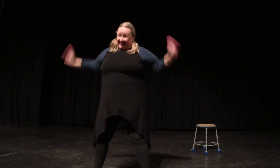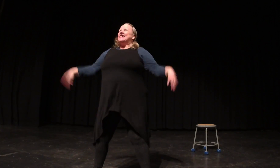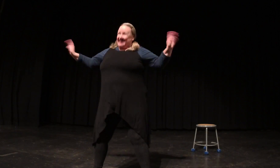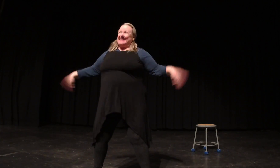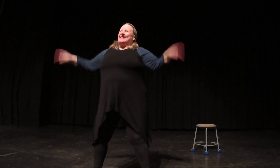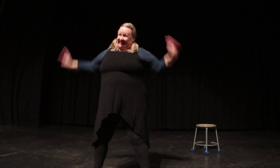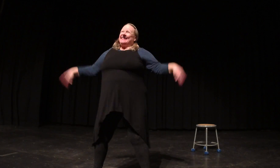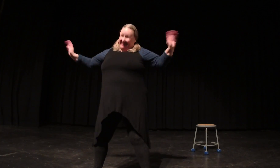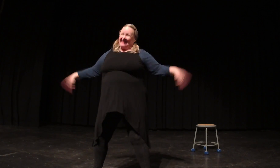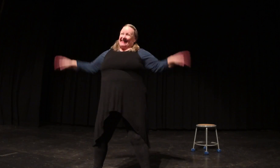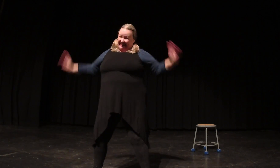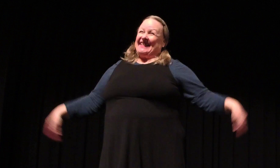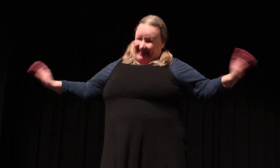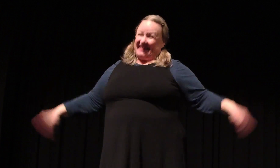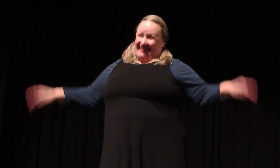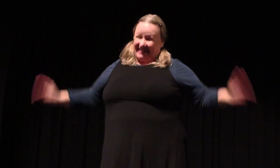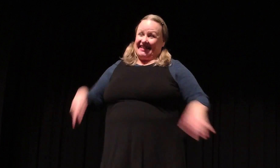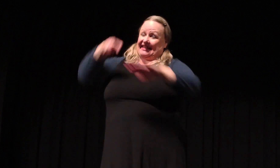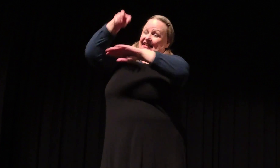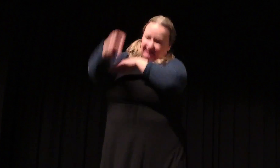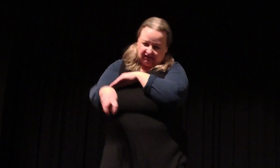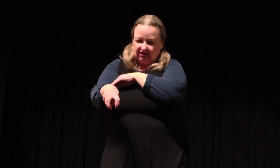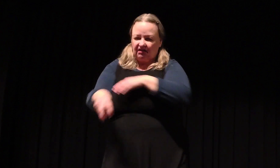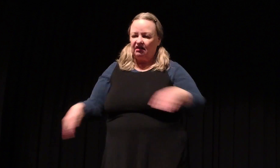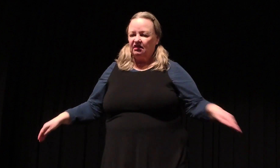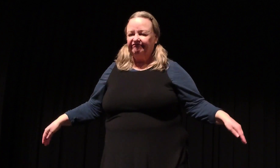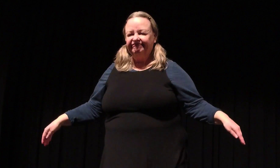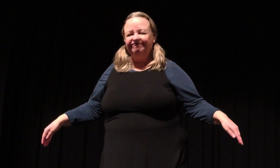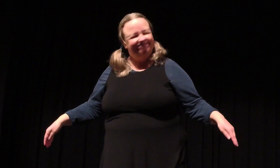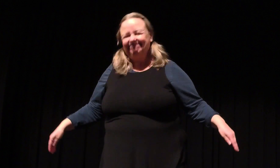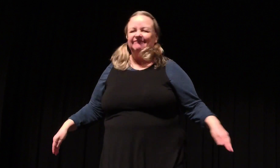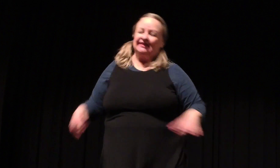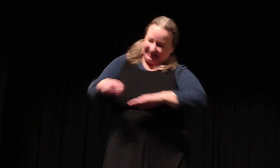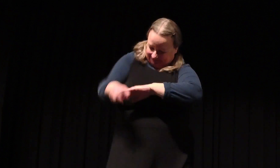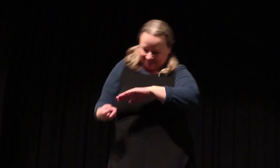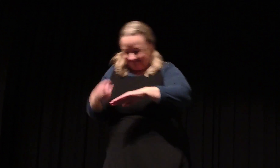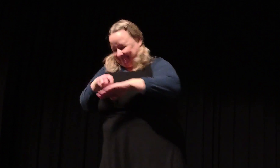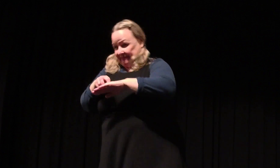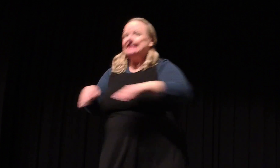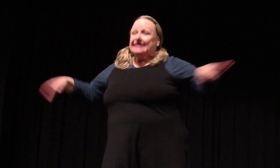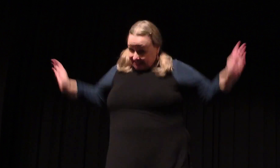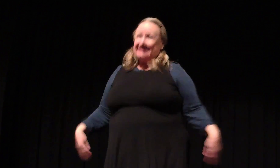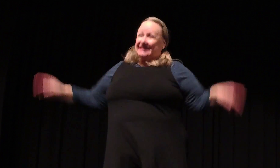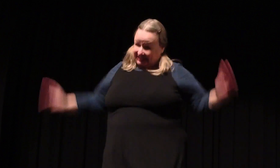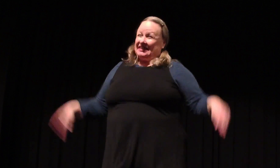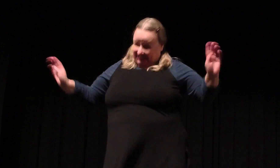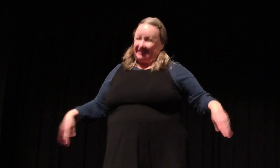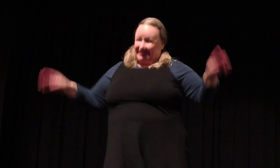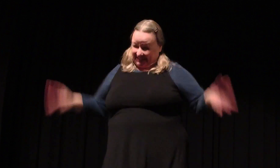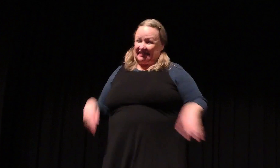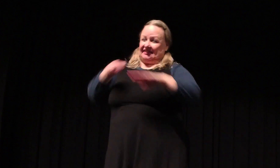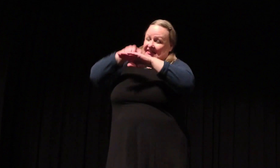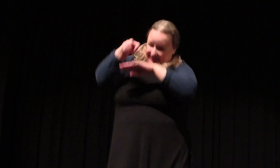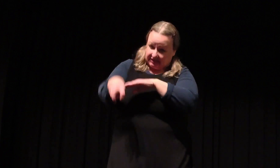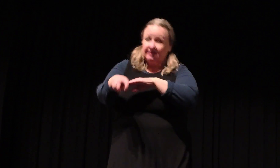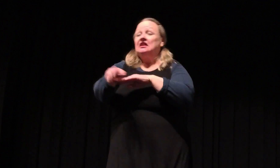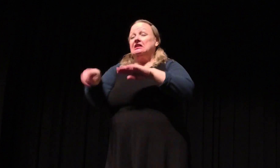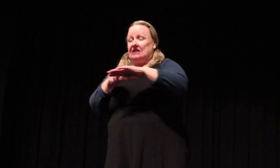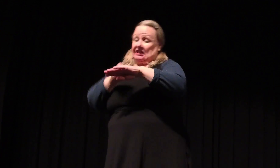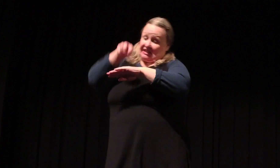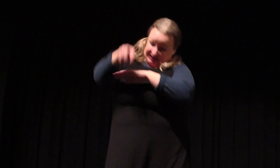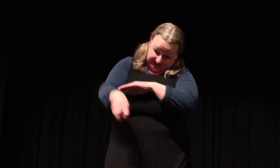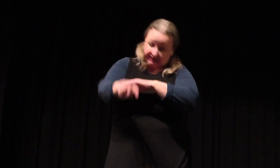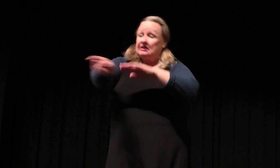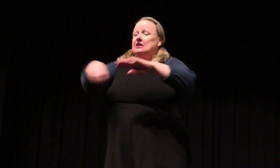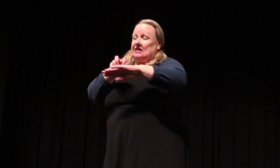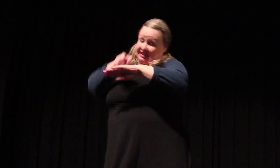on bat les ailes, on bat les ailes, on bat les ailes, on bat les ailes. Ah, ça marche pas. Bon, on recommence, OK. On bat les ailes, on bat les ailes, on bat...